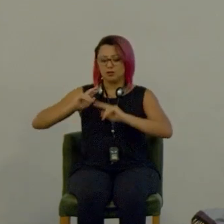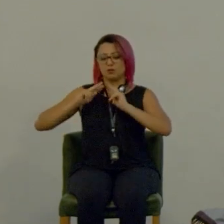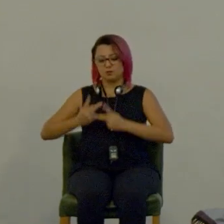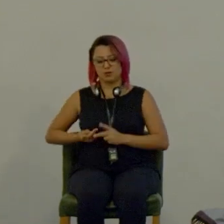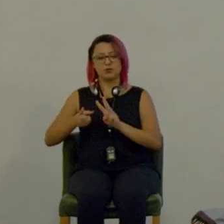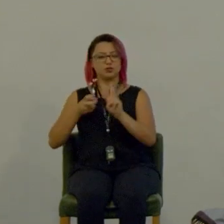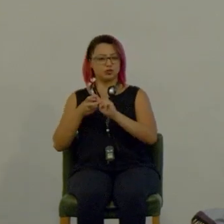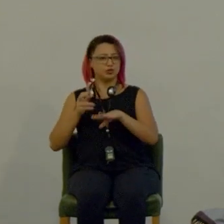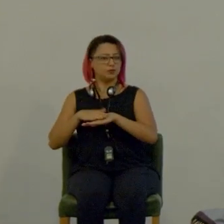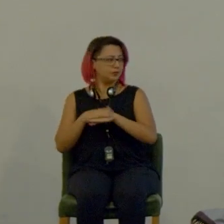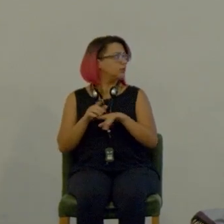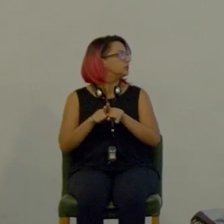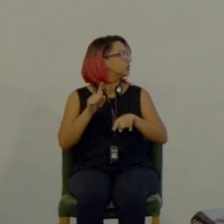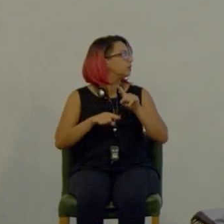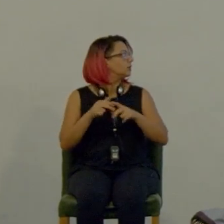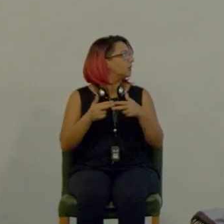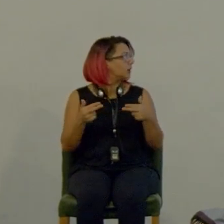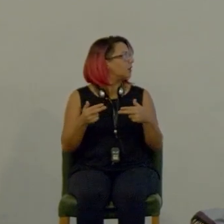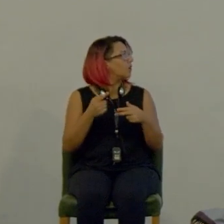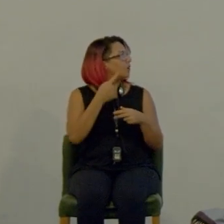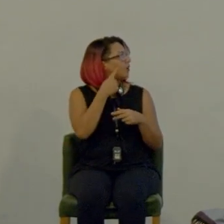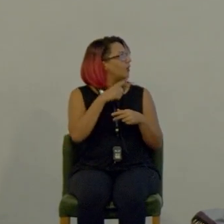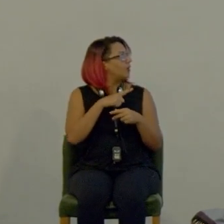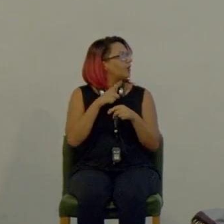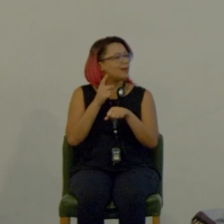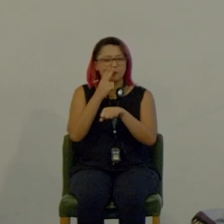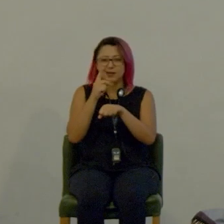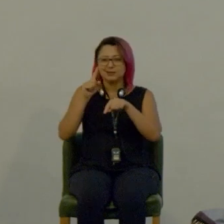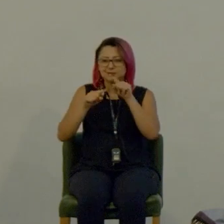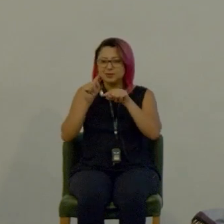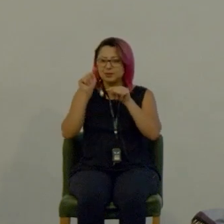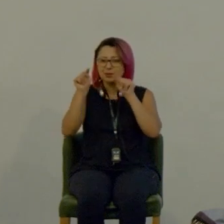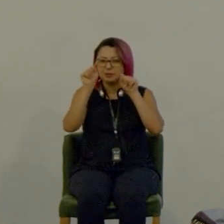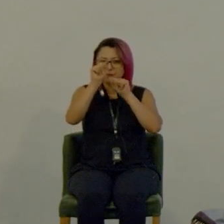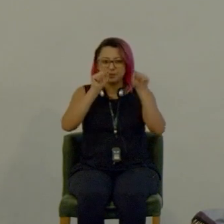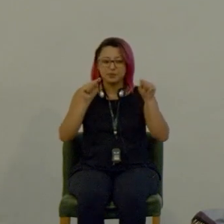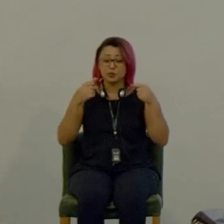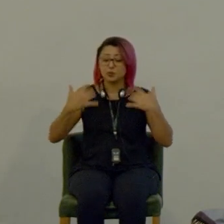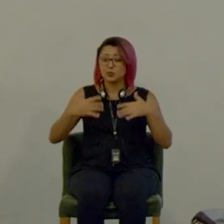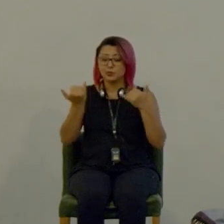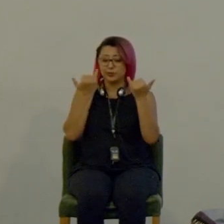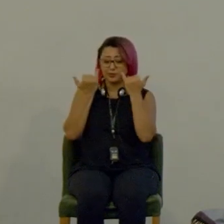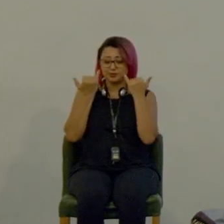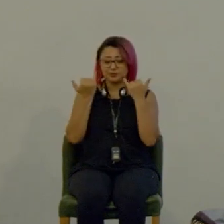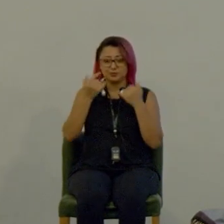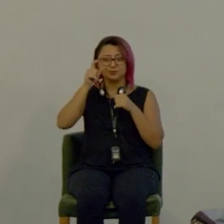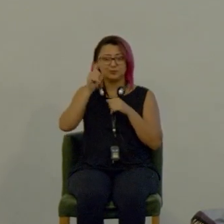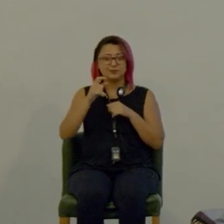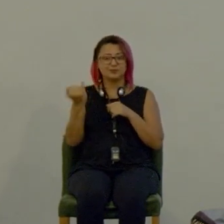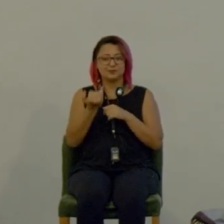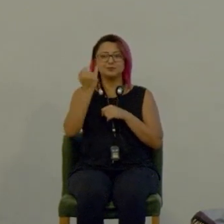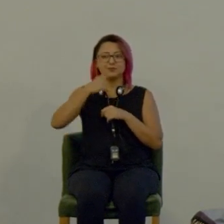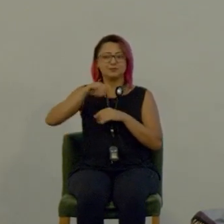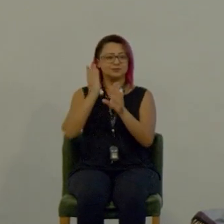esses fragmentos de cerâmica que estão aqui em cima, mas que estão enterrados aqui também, nos trazem informações importantes. Nesse caso aqui, a gente está tentando